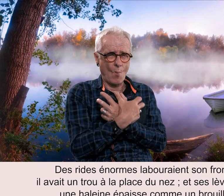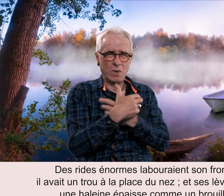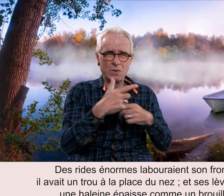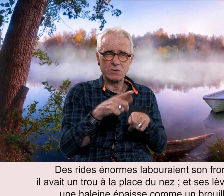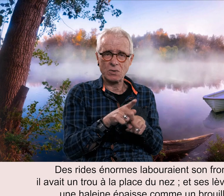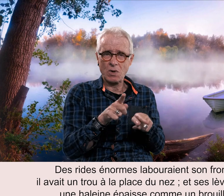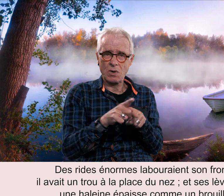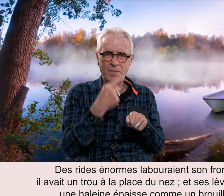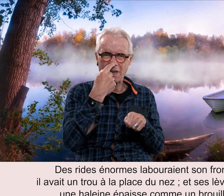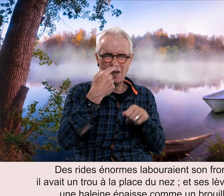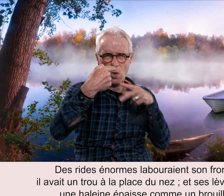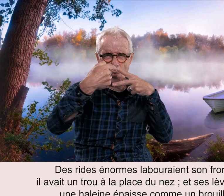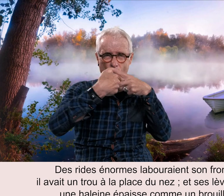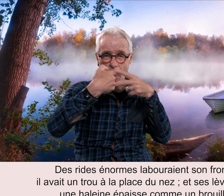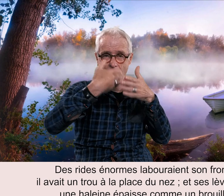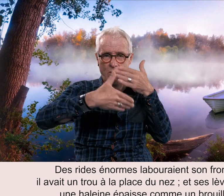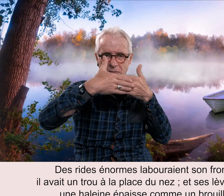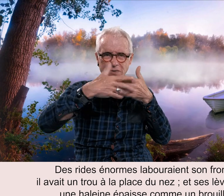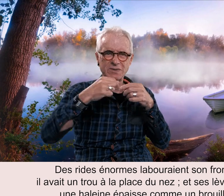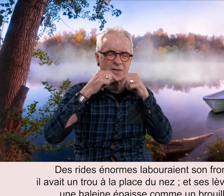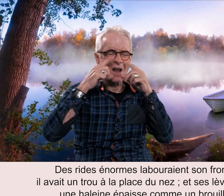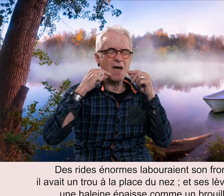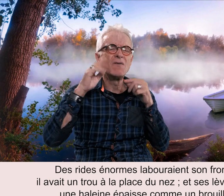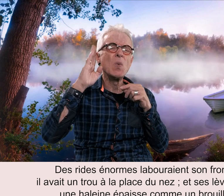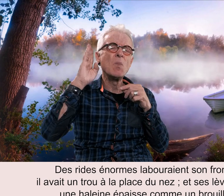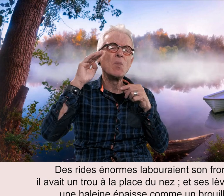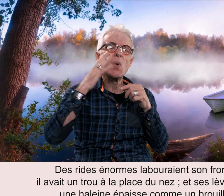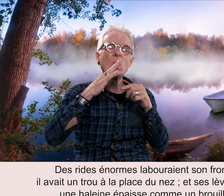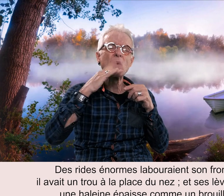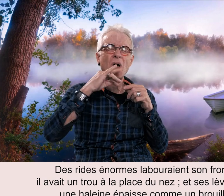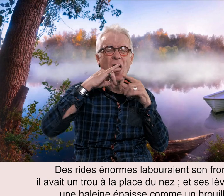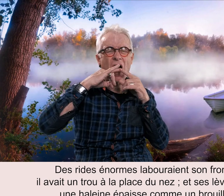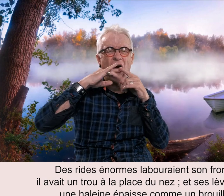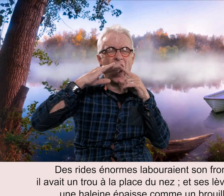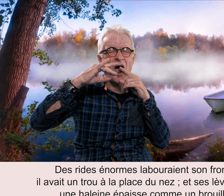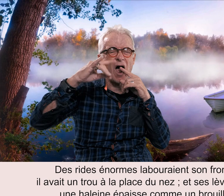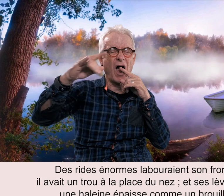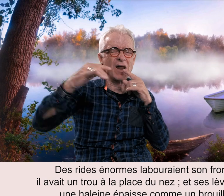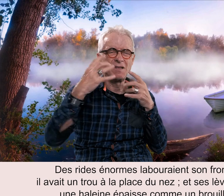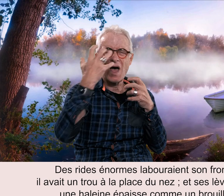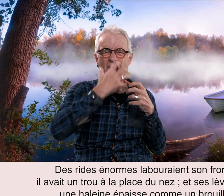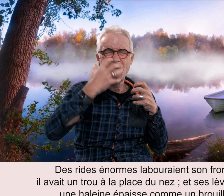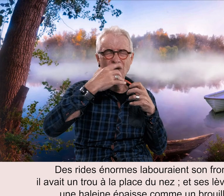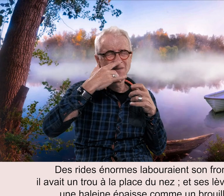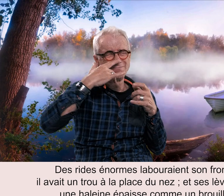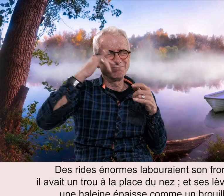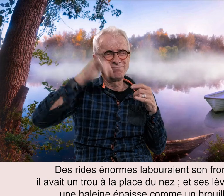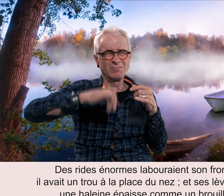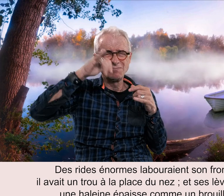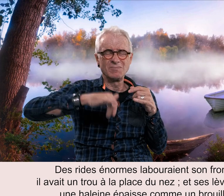un trou à la place du nez et ses lèvres bleuâtres dégageaient une haleine épaisse comme un brouillard et nauséabonde.